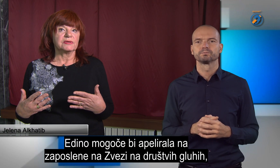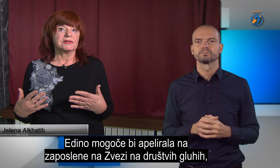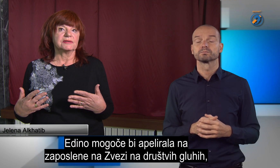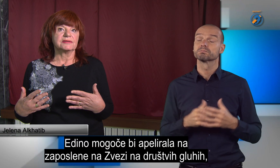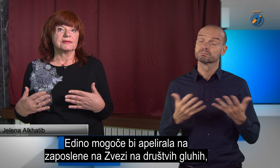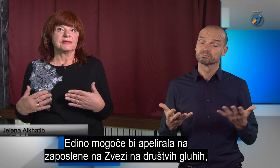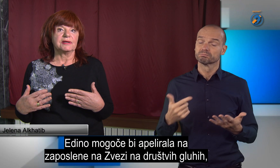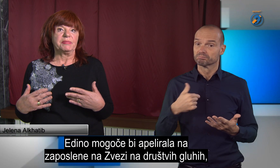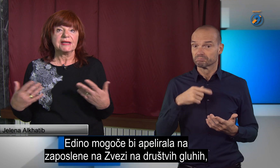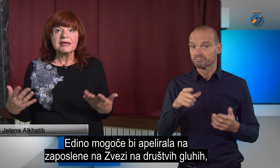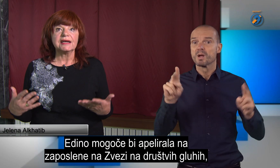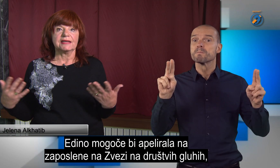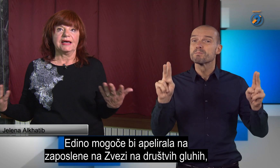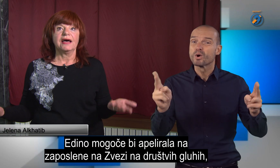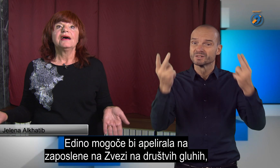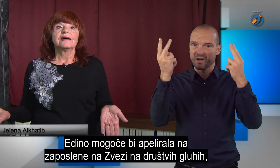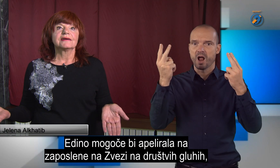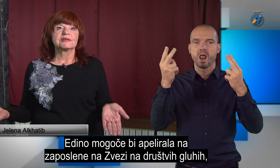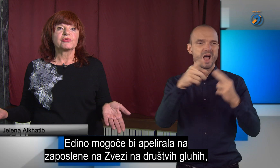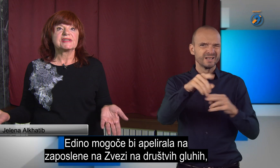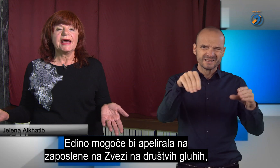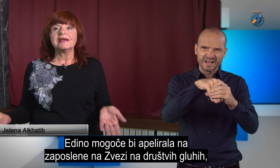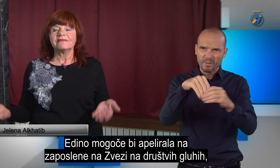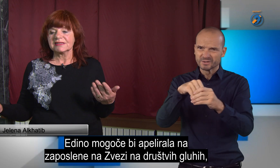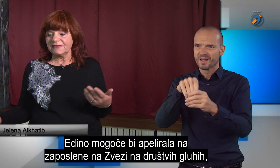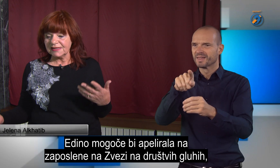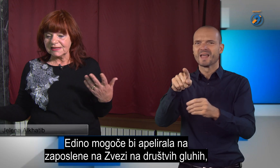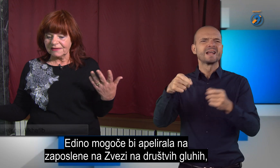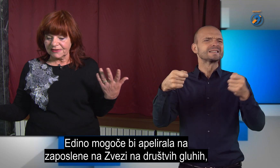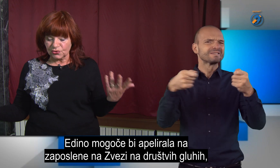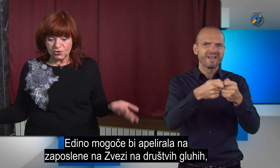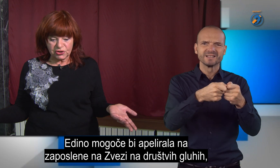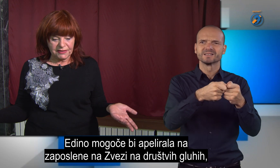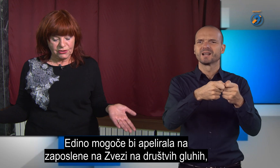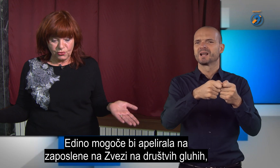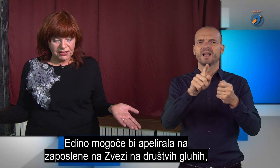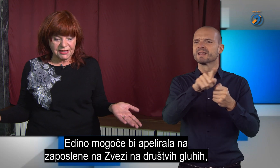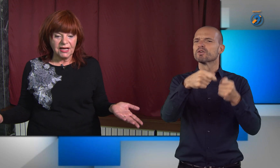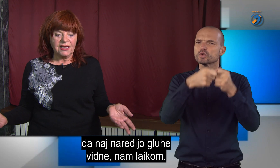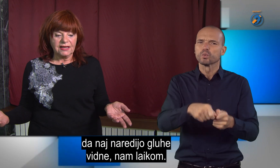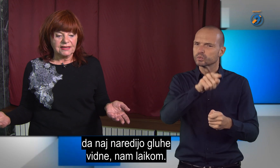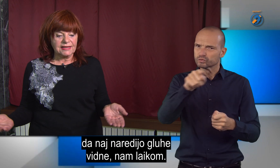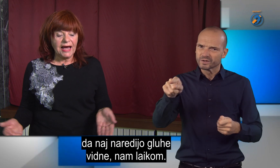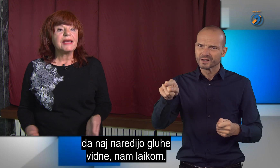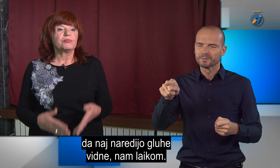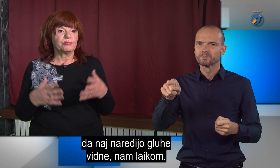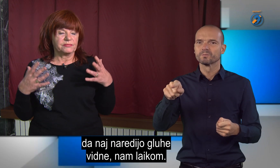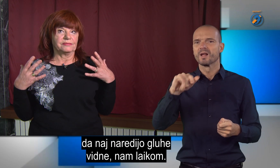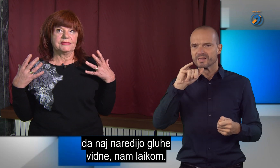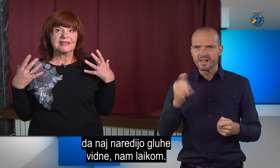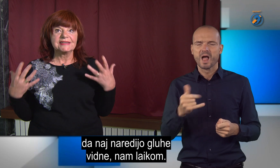bi apelirala na zaposlene v zvezi, v društvih gluhih, da